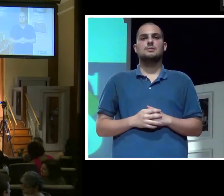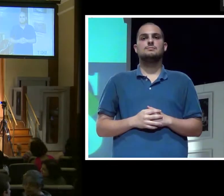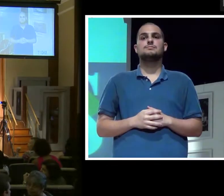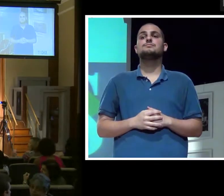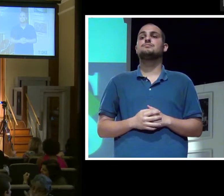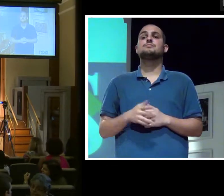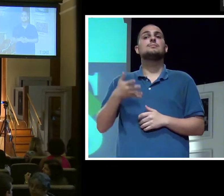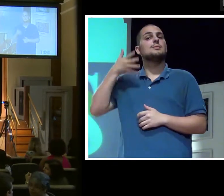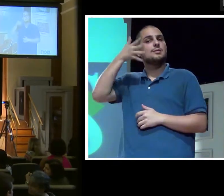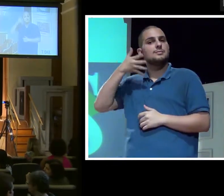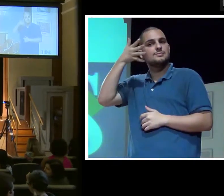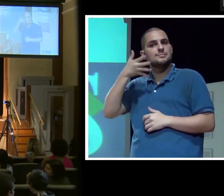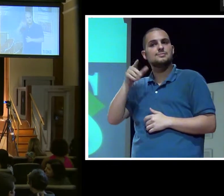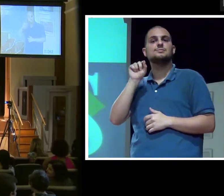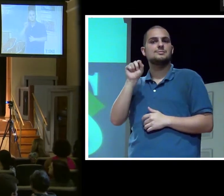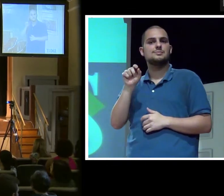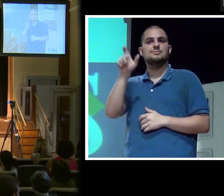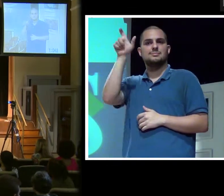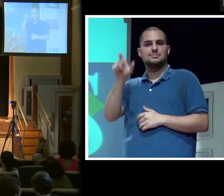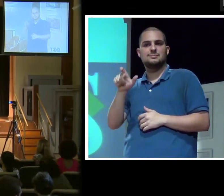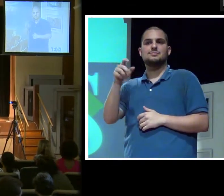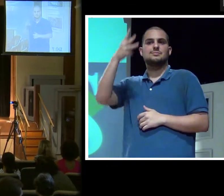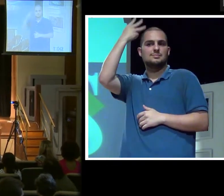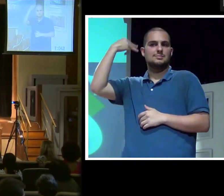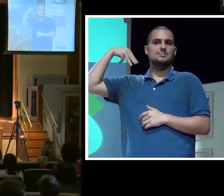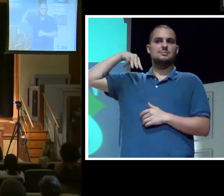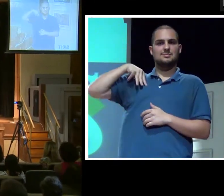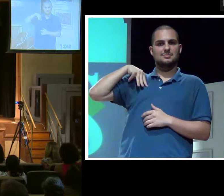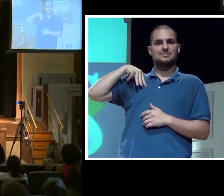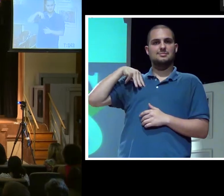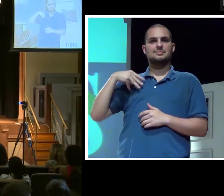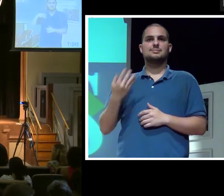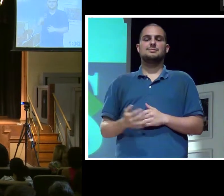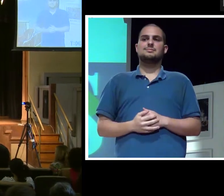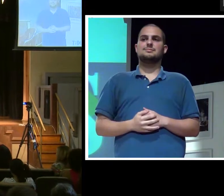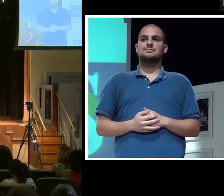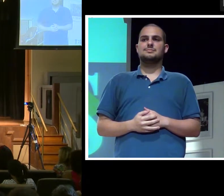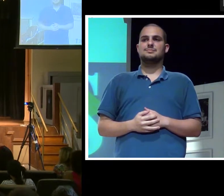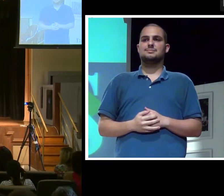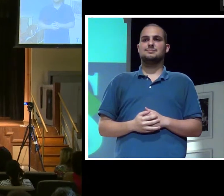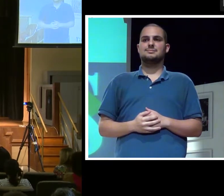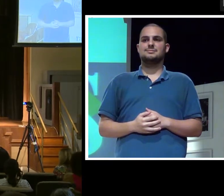E as palestrantes, senhora Lucimeire Alves Moura.